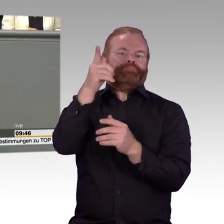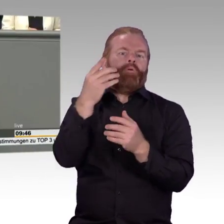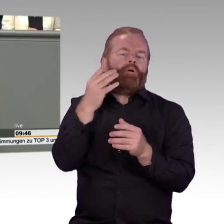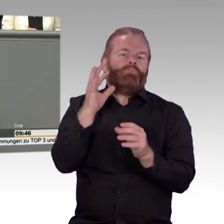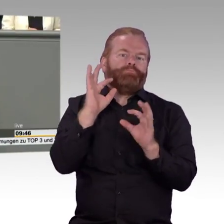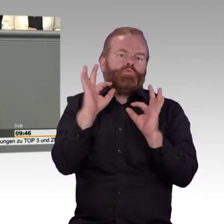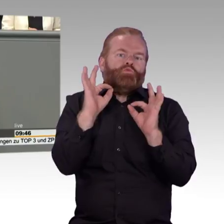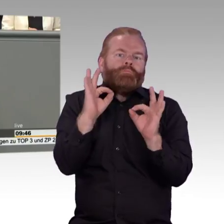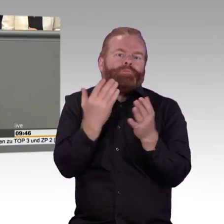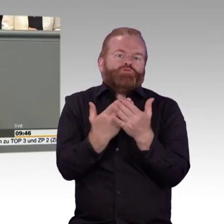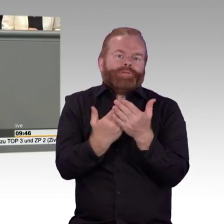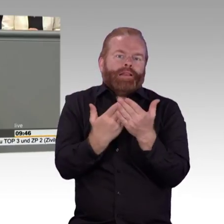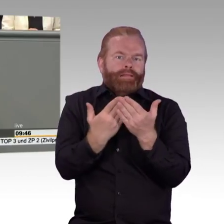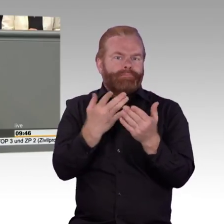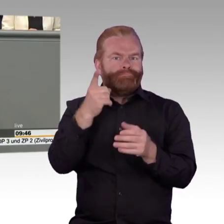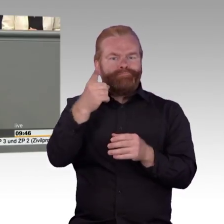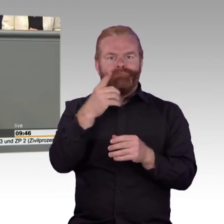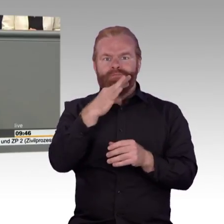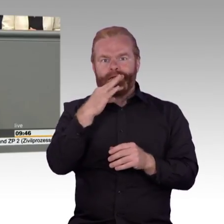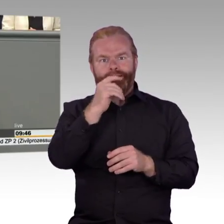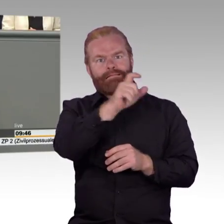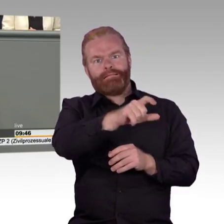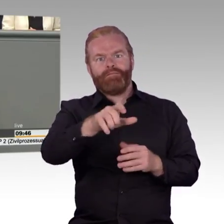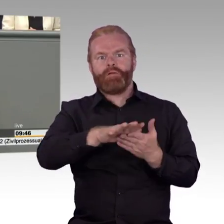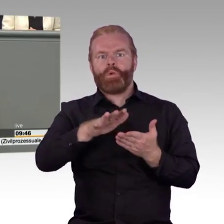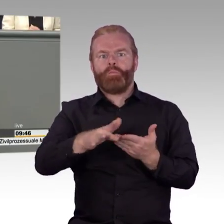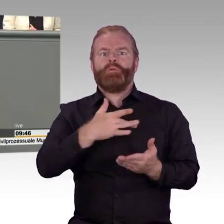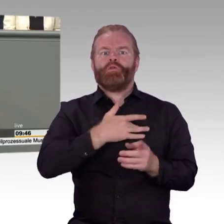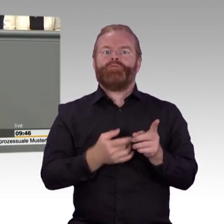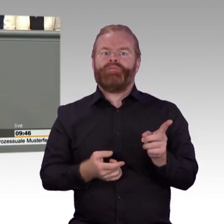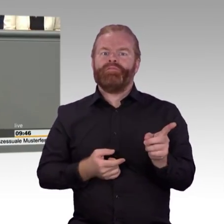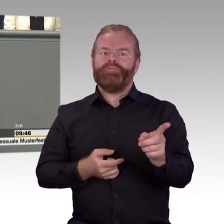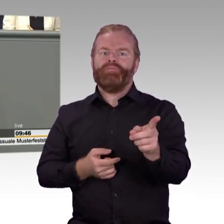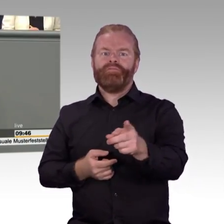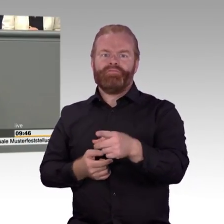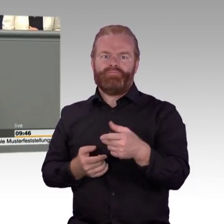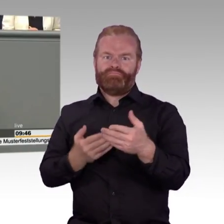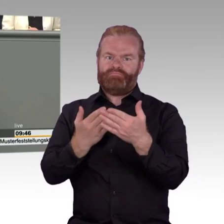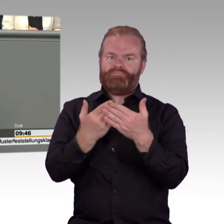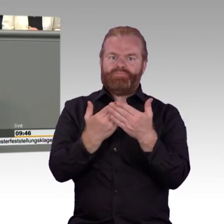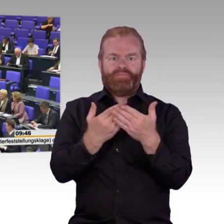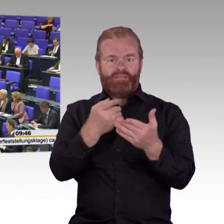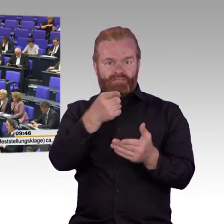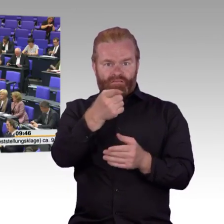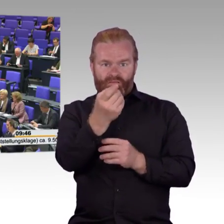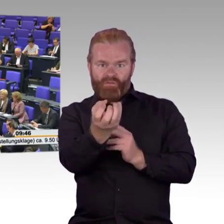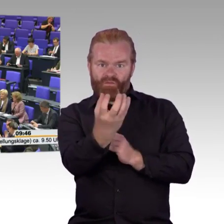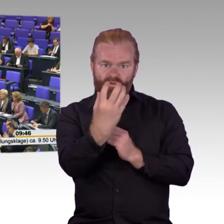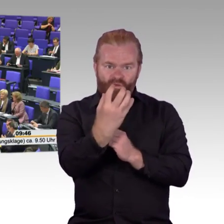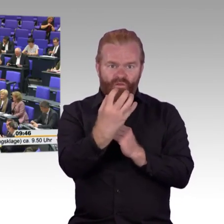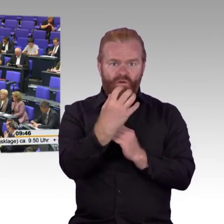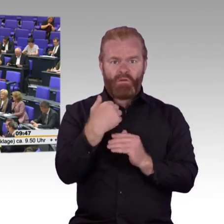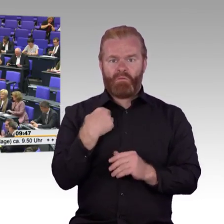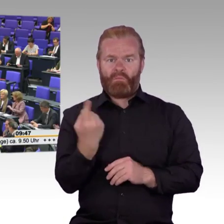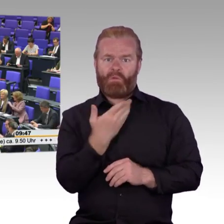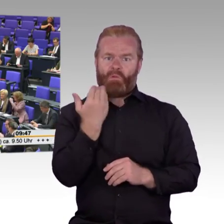wir hier heute in die Umsetzung kommen, und wir glauben, dass wir damit einen Meilenstein für die Verbraucherpolitik erreicht haben. Vielen Dank.